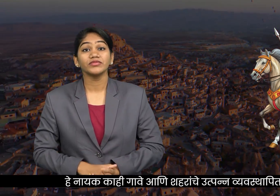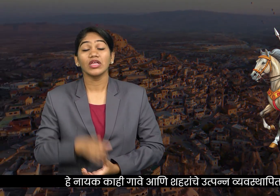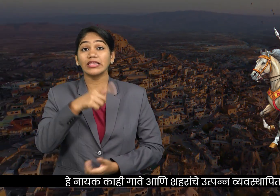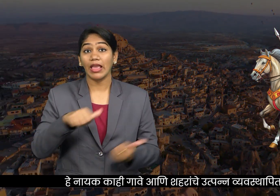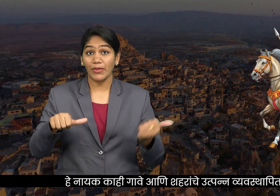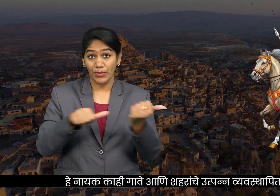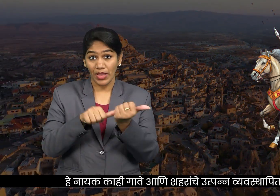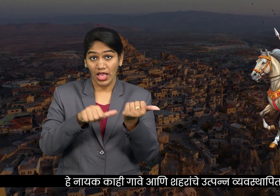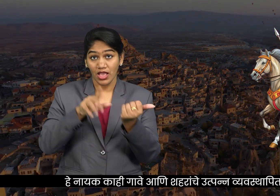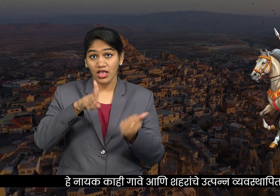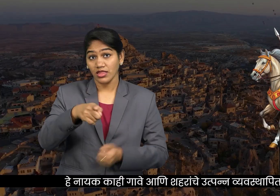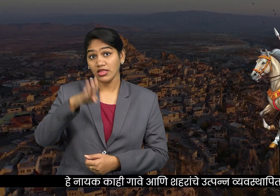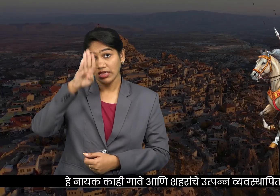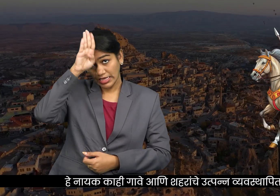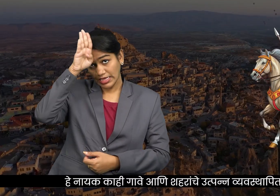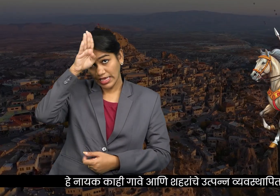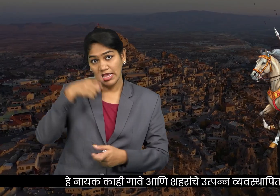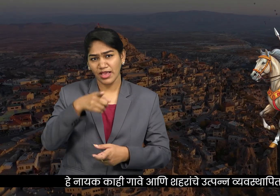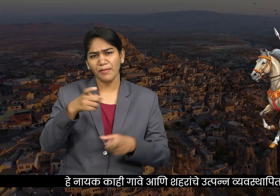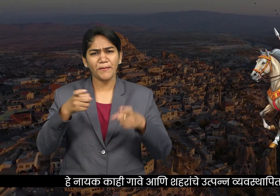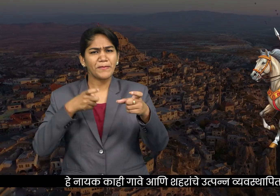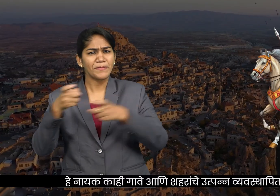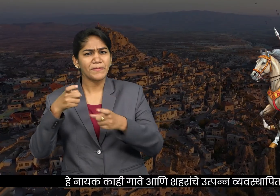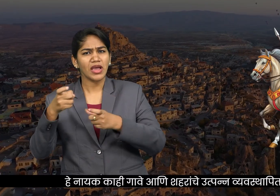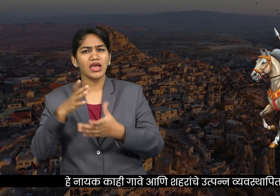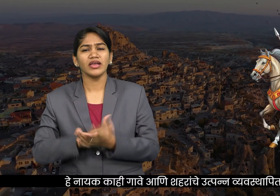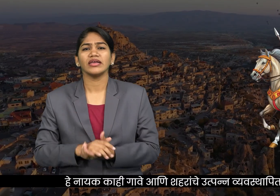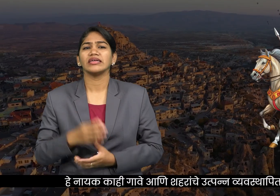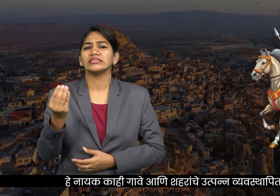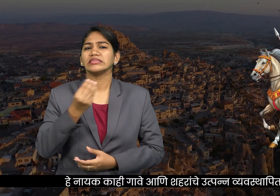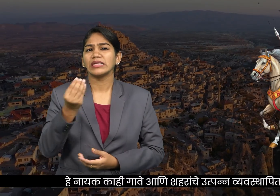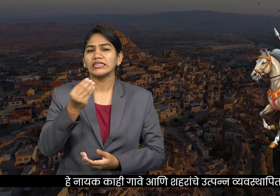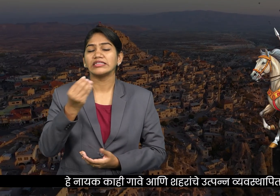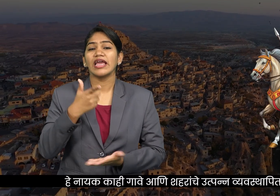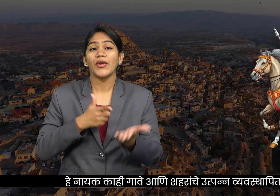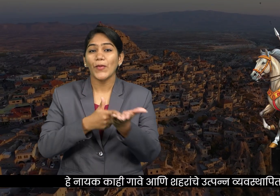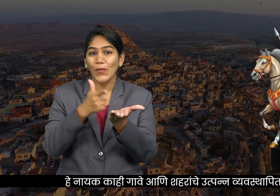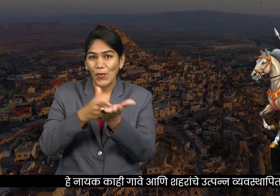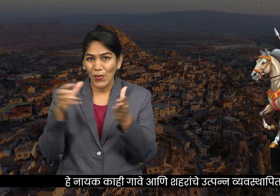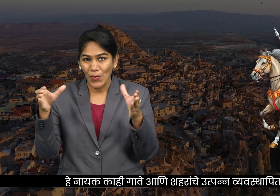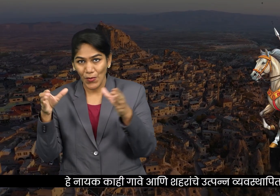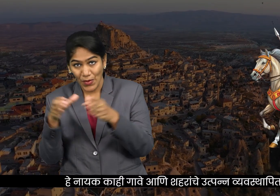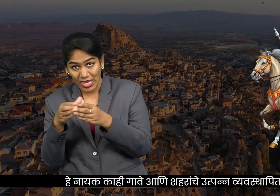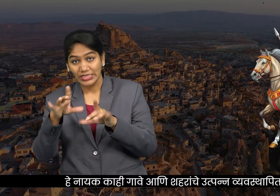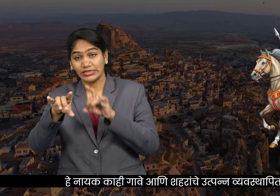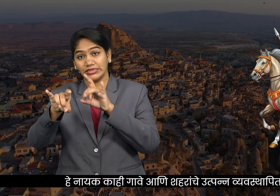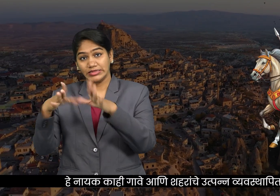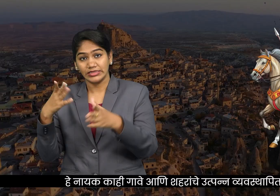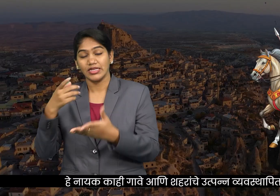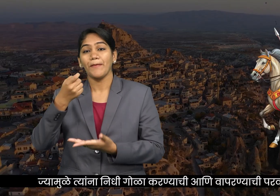हे नायक काही गावे आणि शहरांचे उत्पन्न व्यवस्थापित करत होते,